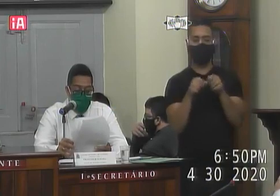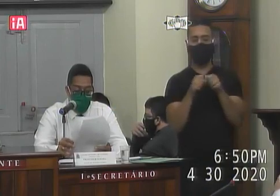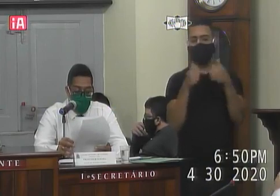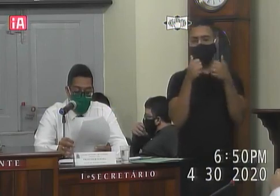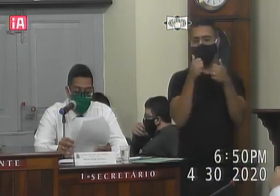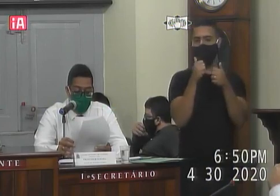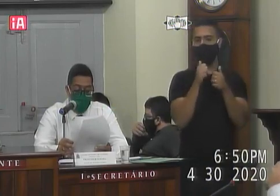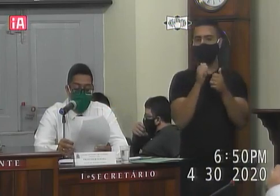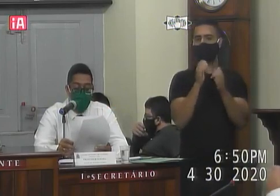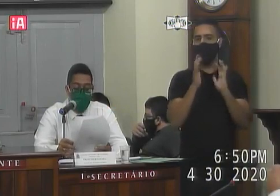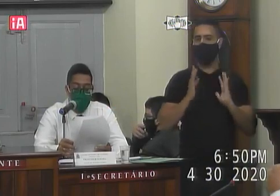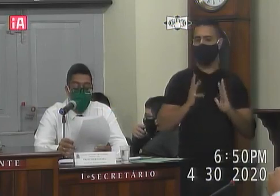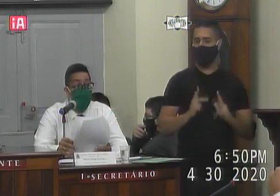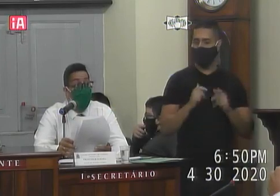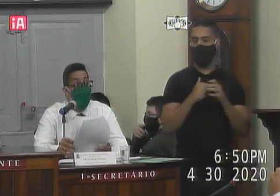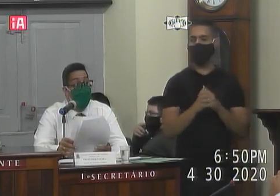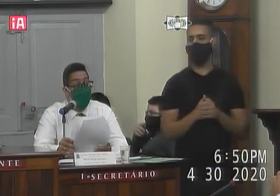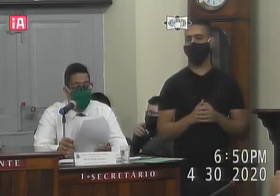ou intermunicipal,